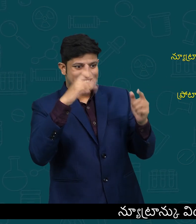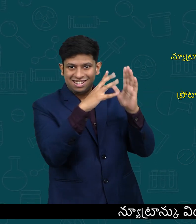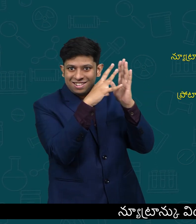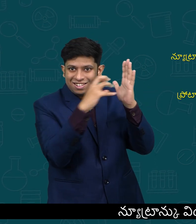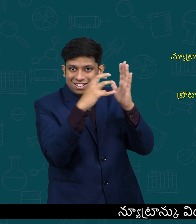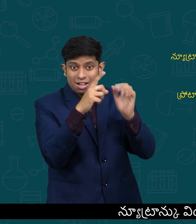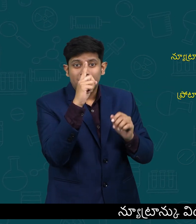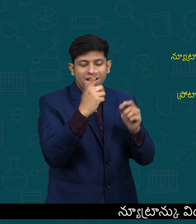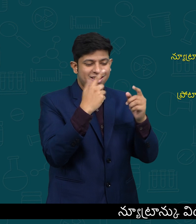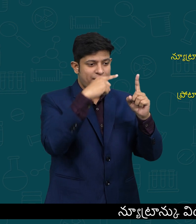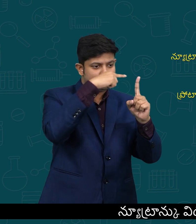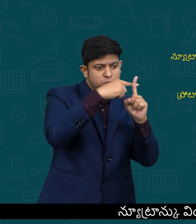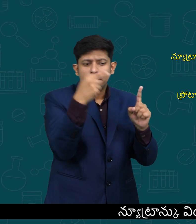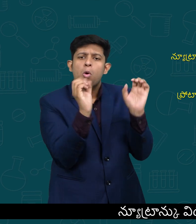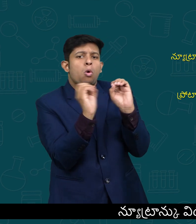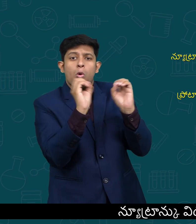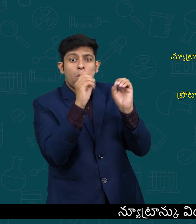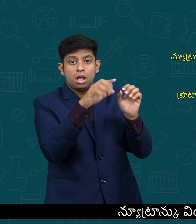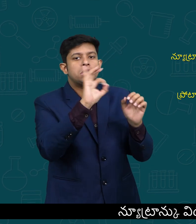న్యూట్రాన్కు విద్యుత్ ఛార్జ్ ఉండదు.